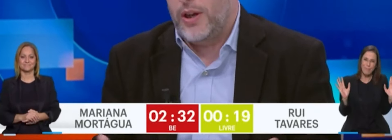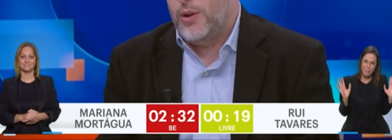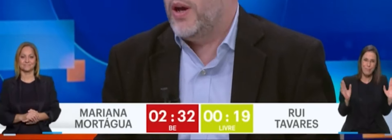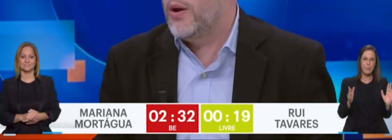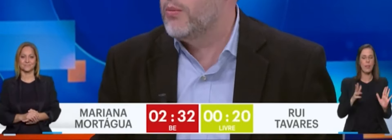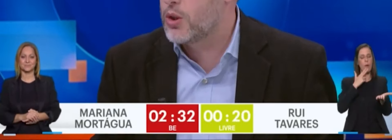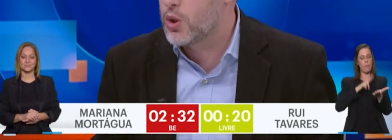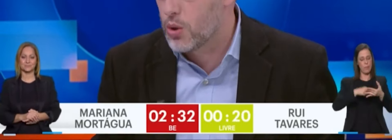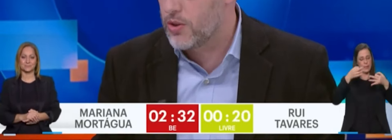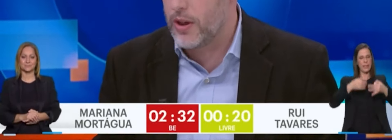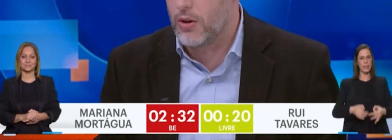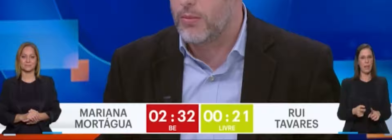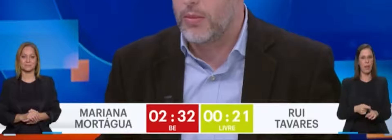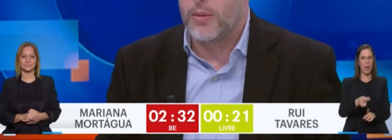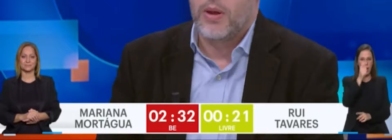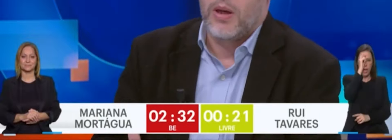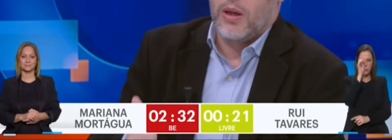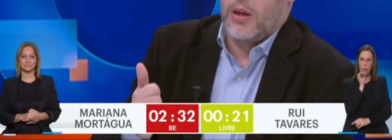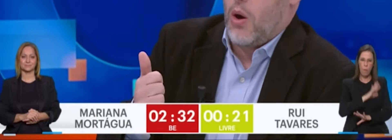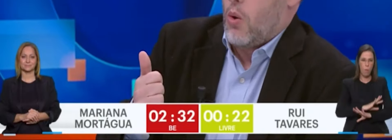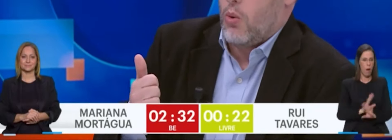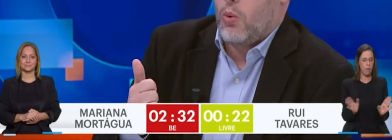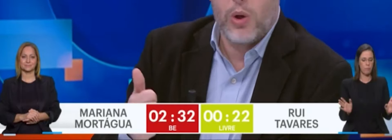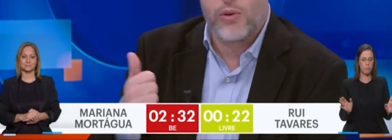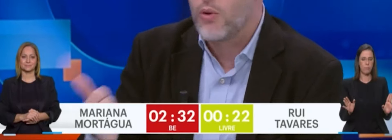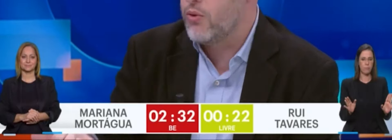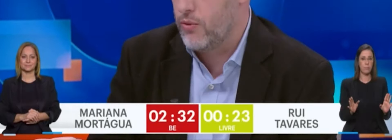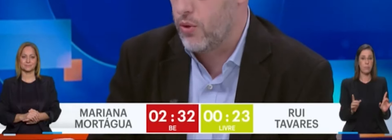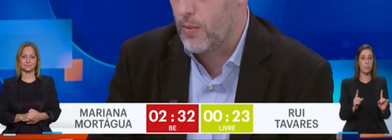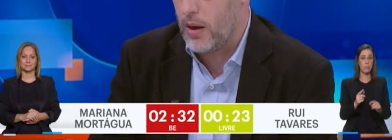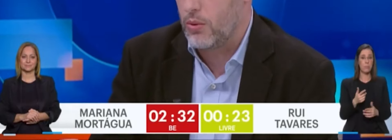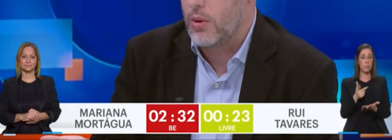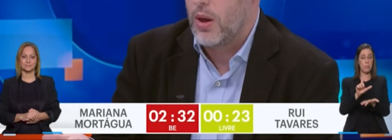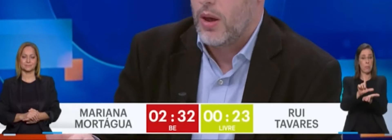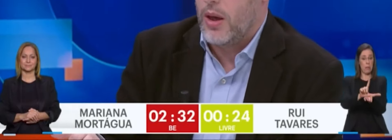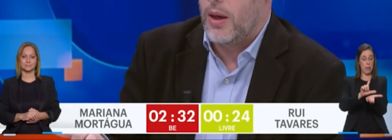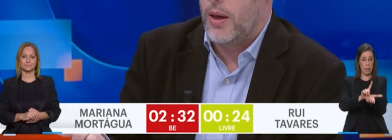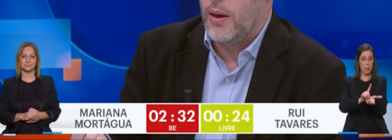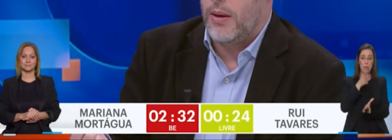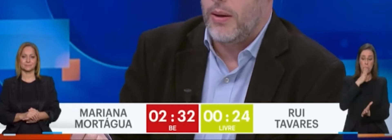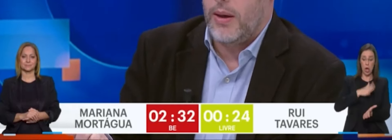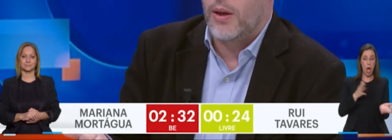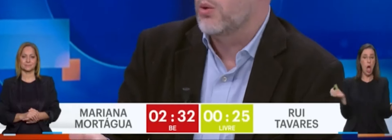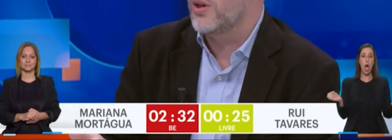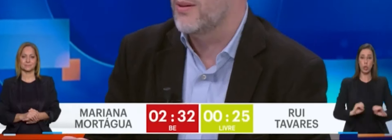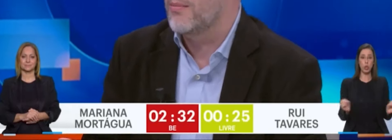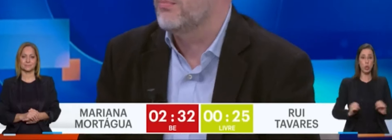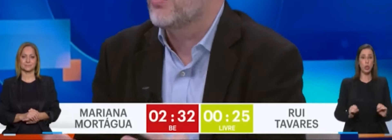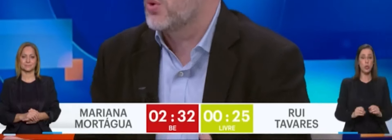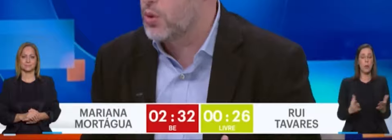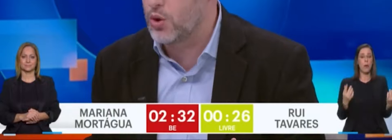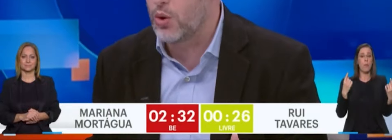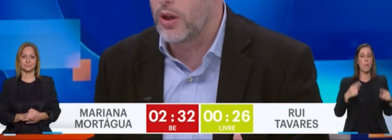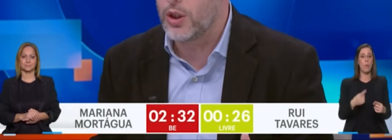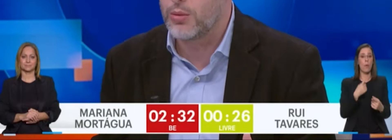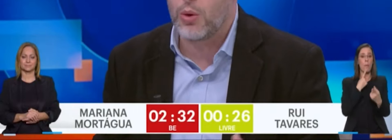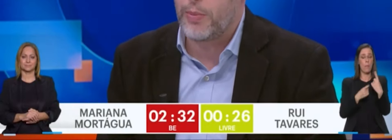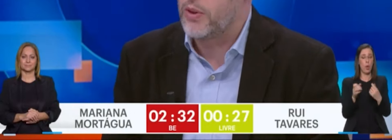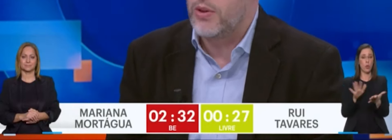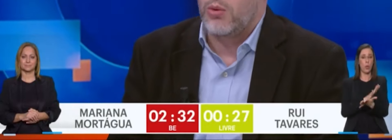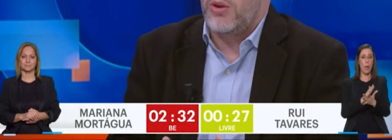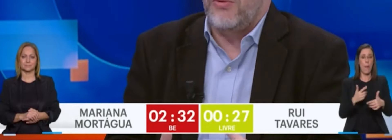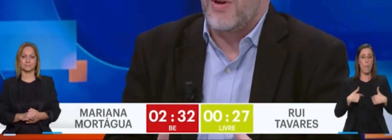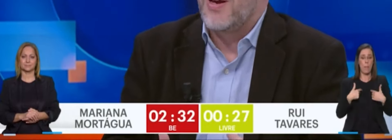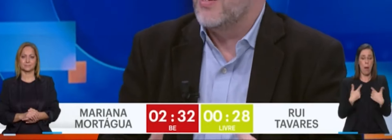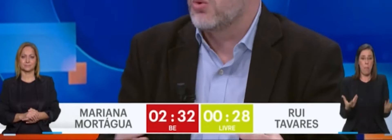falando sério é uma descortesia enorme não o livro não foi informado a não ser por perguntas de jornalistas